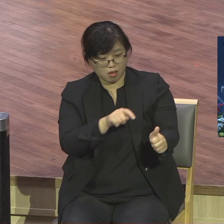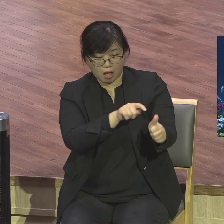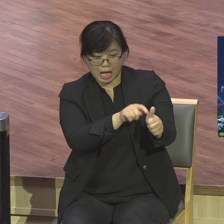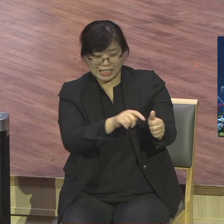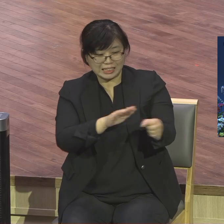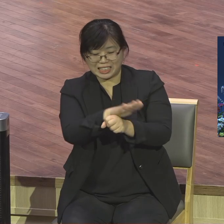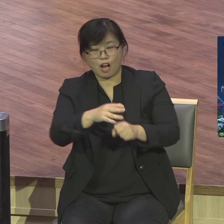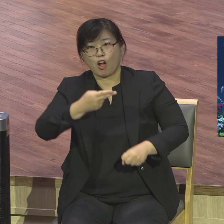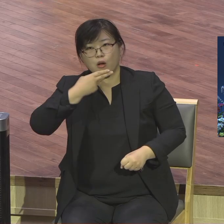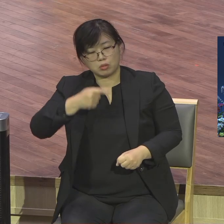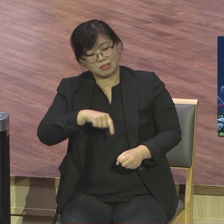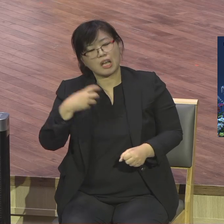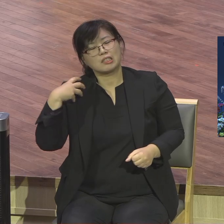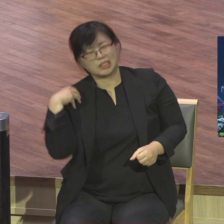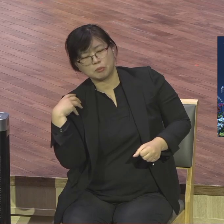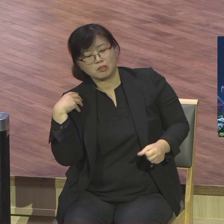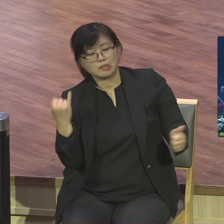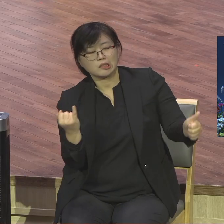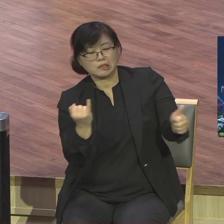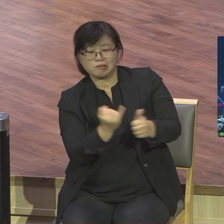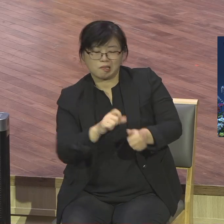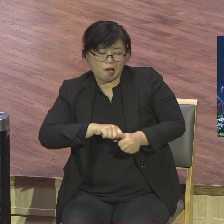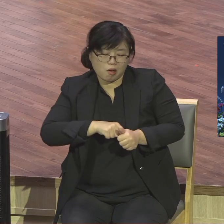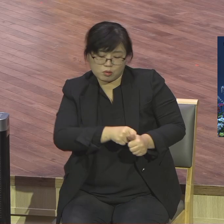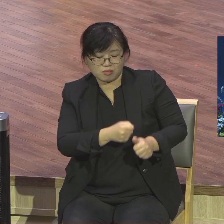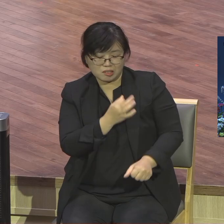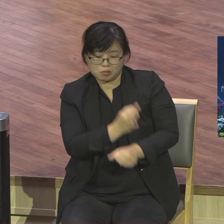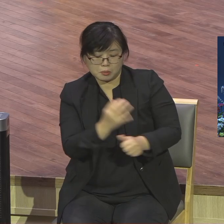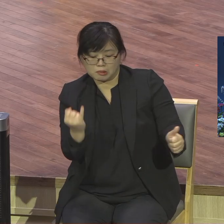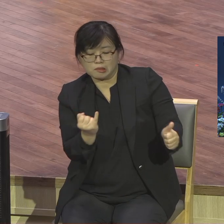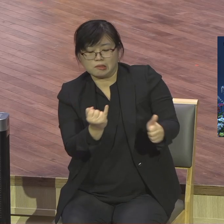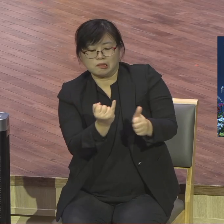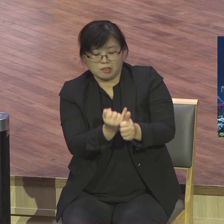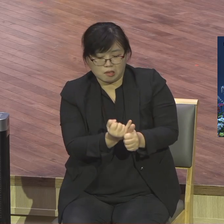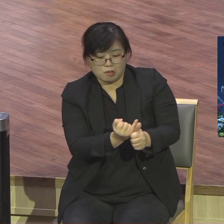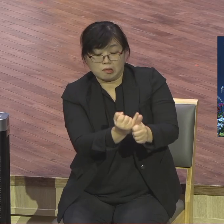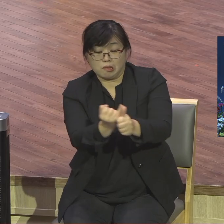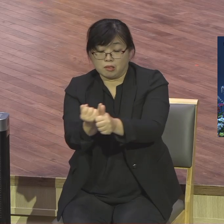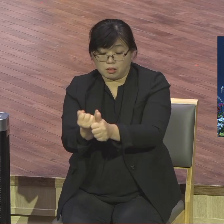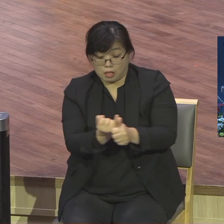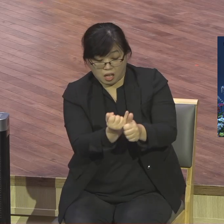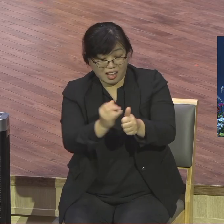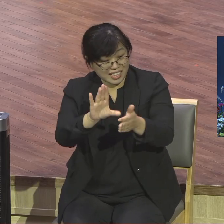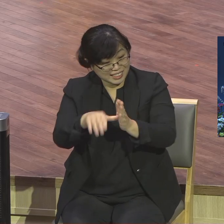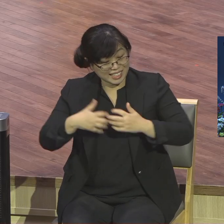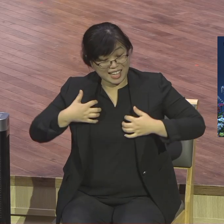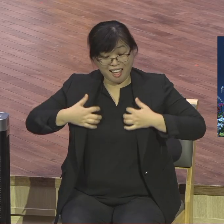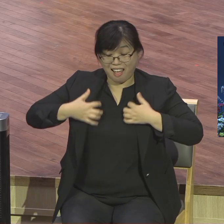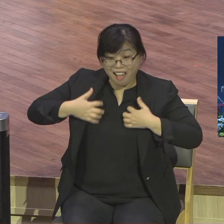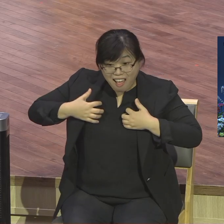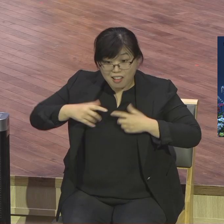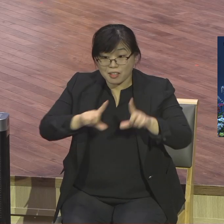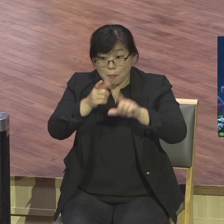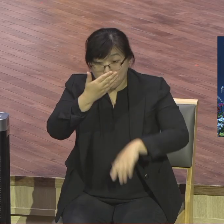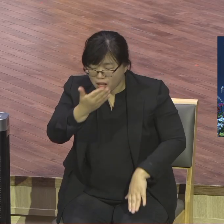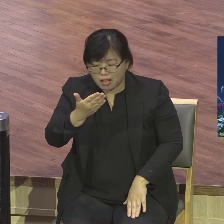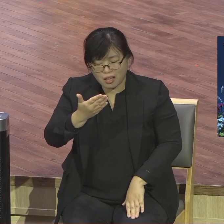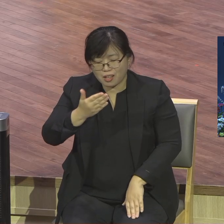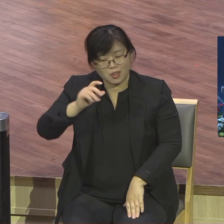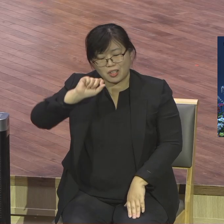결혼한다고 하면 부부관계에서 어떤 생동감이 넘치는 그런 활력이 없겠지요.